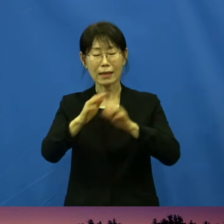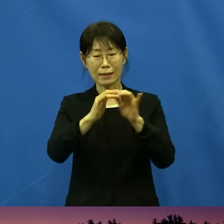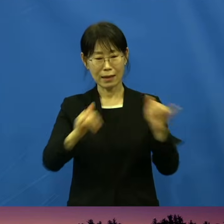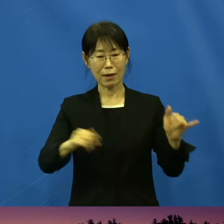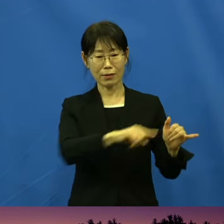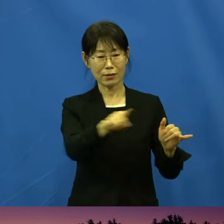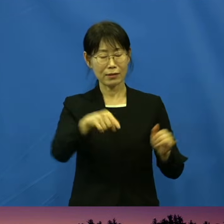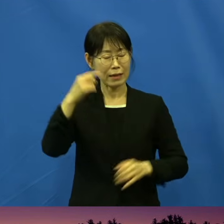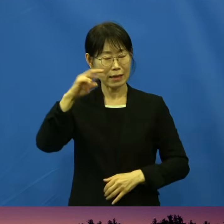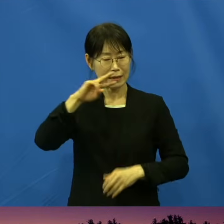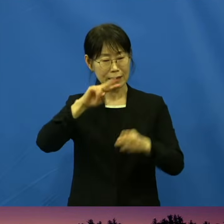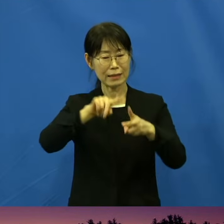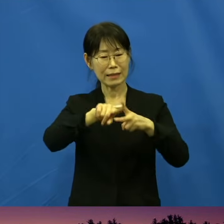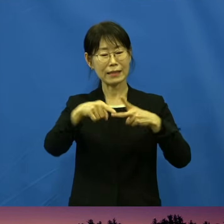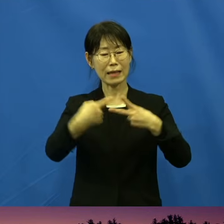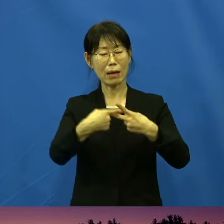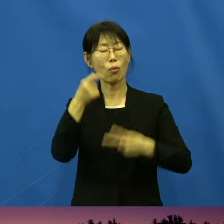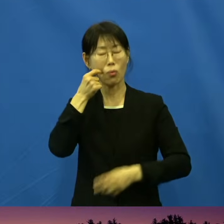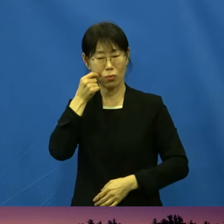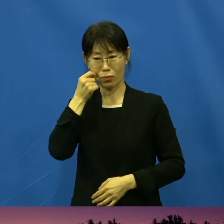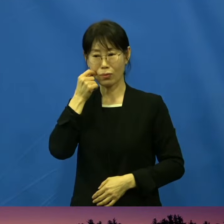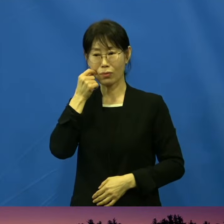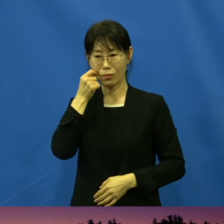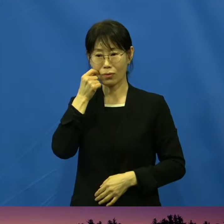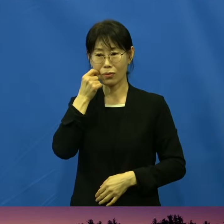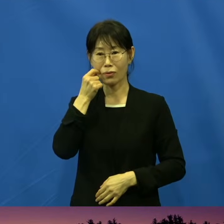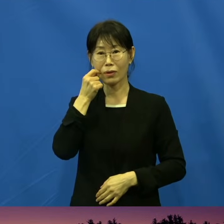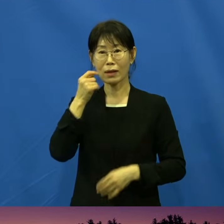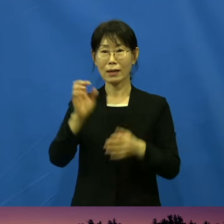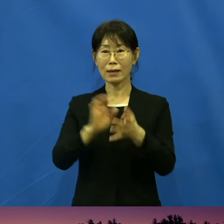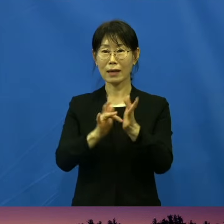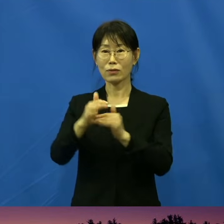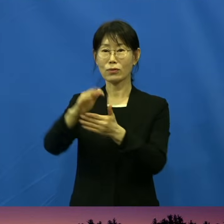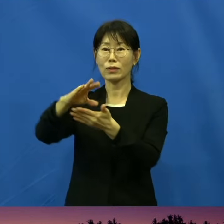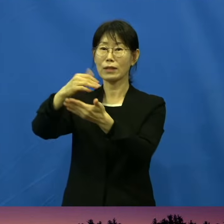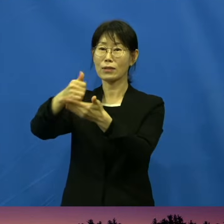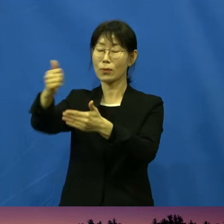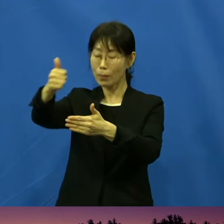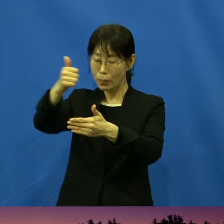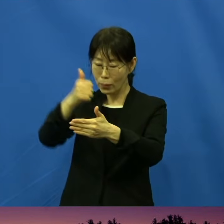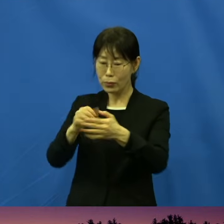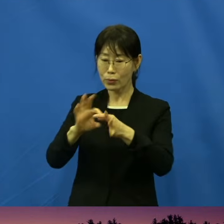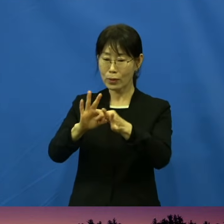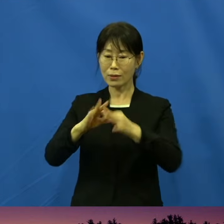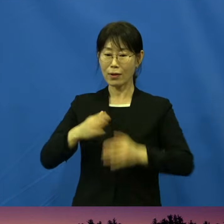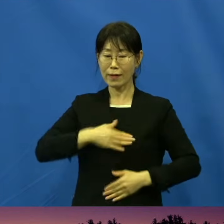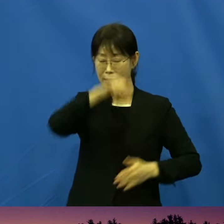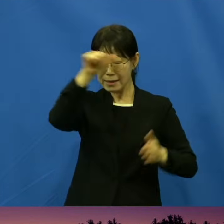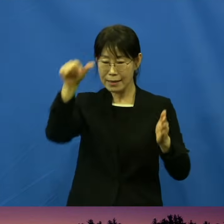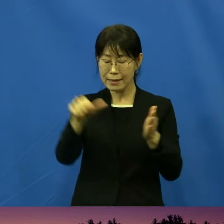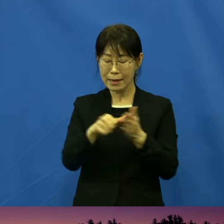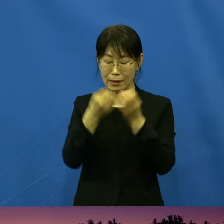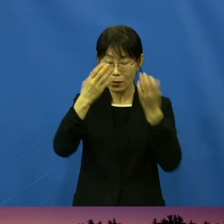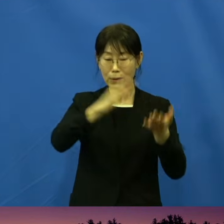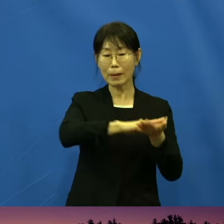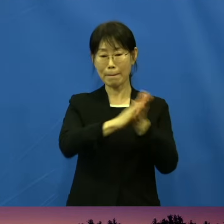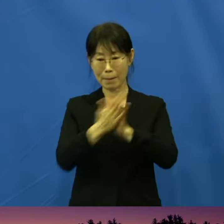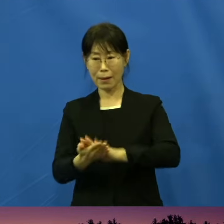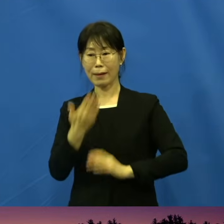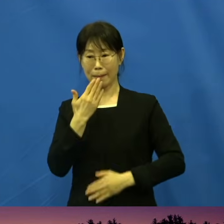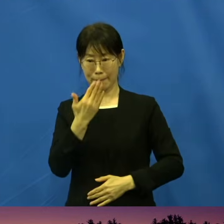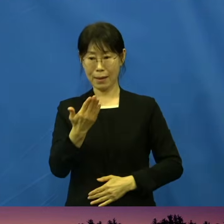일어난 것입니다. 그리스도가 우리 안에 들어오심으로 이제 우리는 완전히 새로워지고 이 영적인